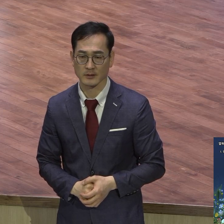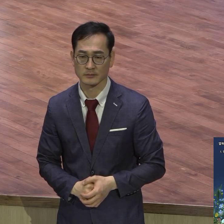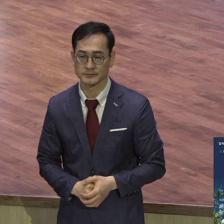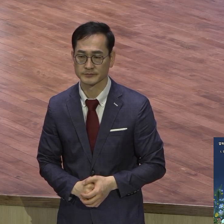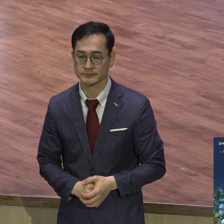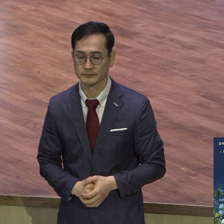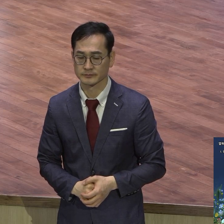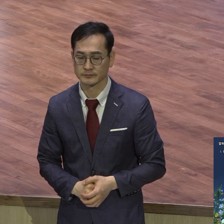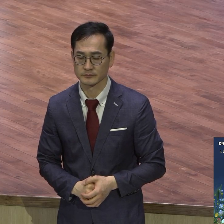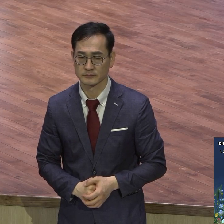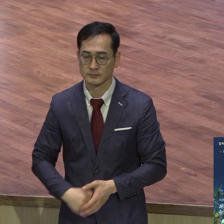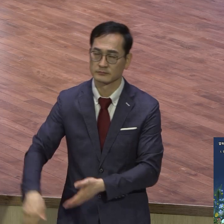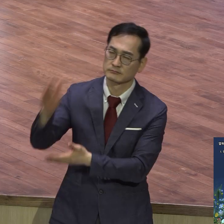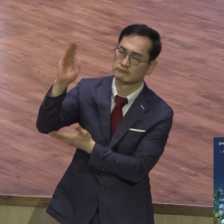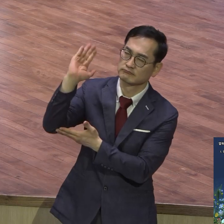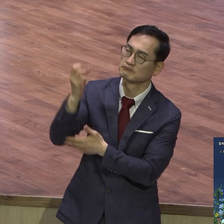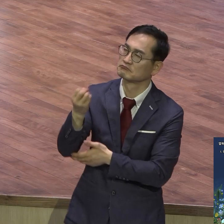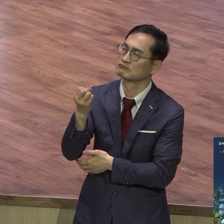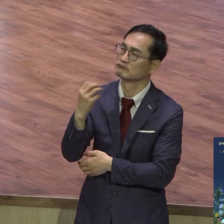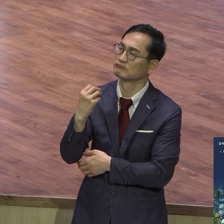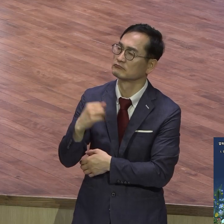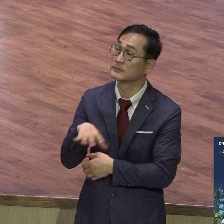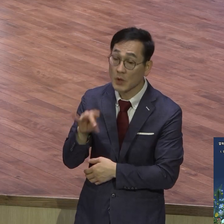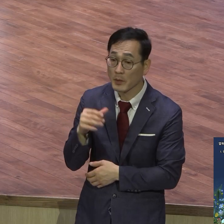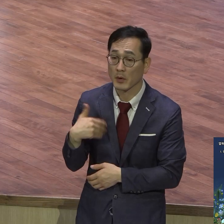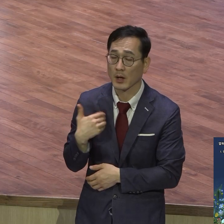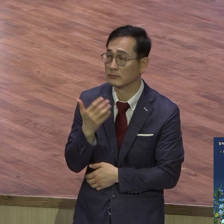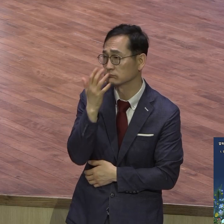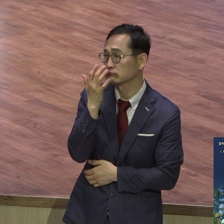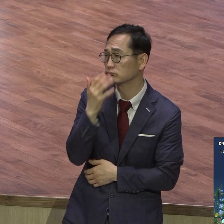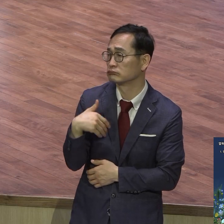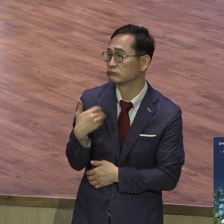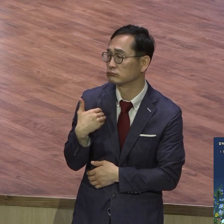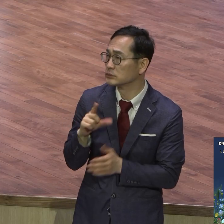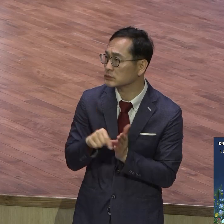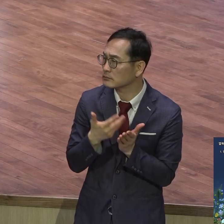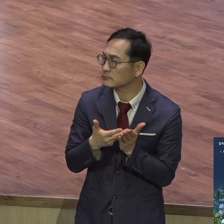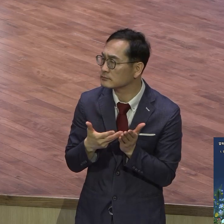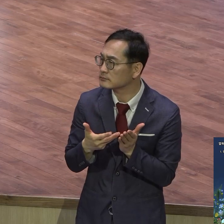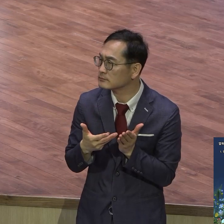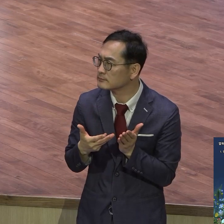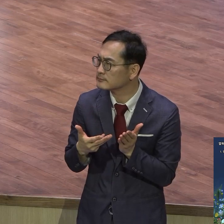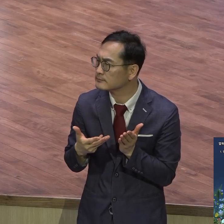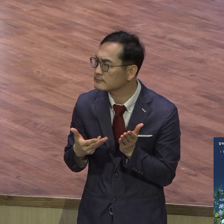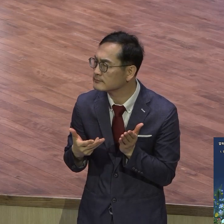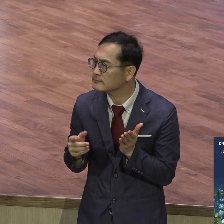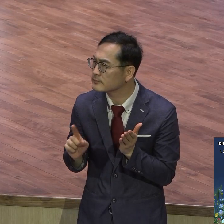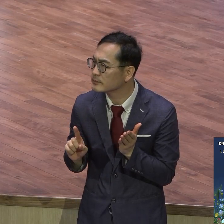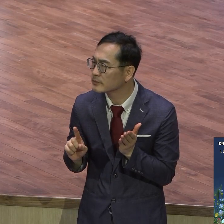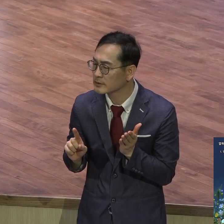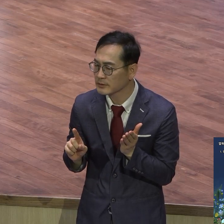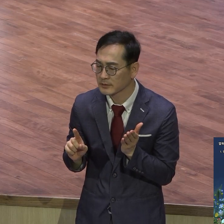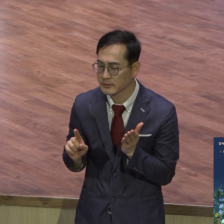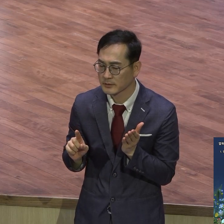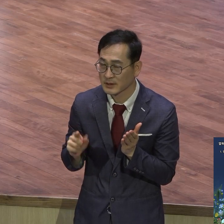이런 설교를 계속 들으면 처음에는 잘 몰라요. 그런데 시간이 자꾸 흐르면 흐를수록 영적인 모욕